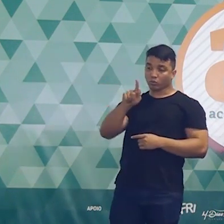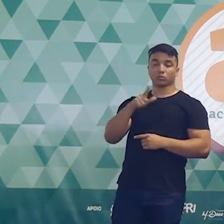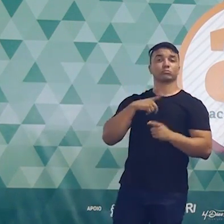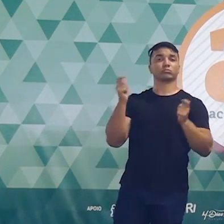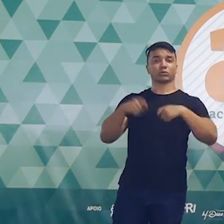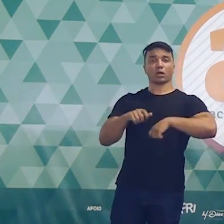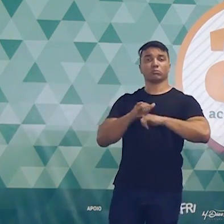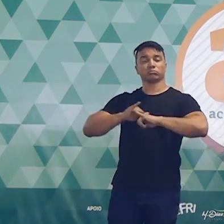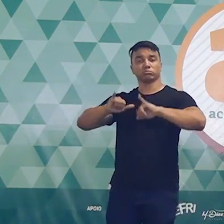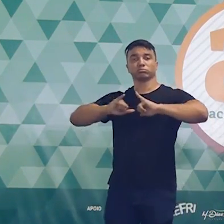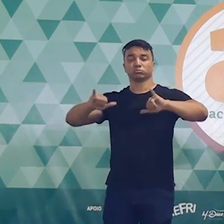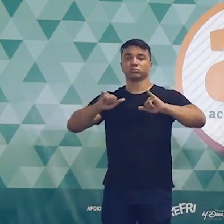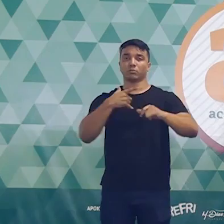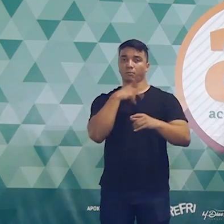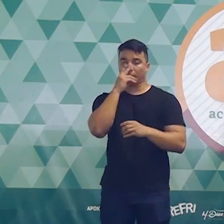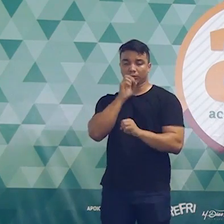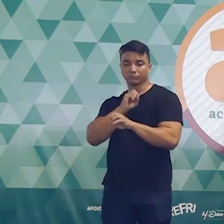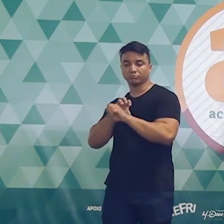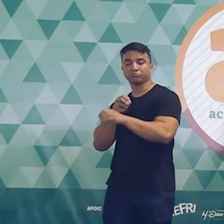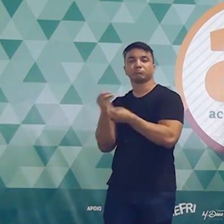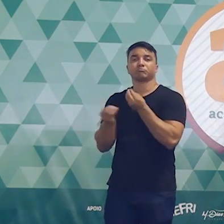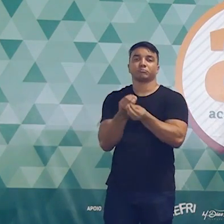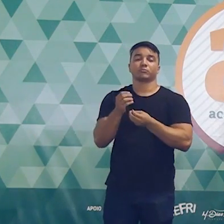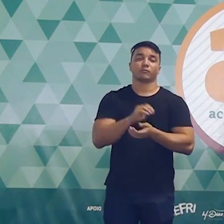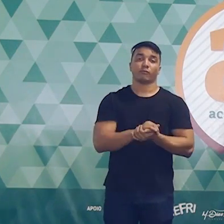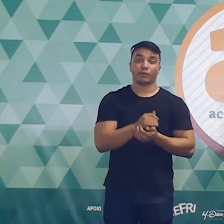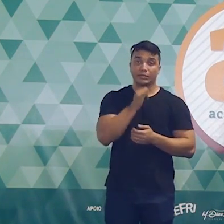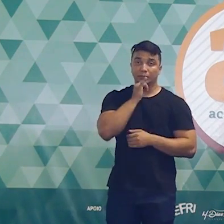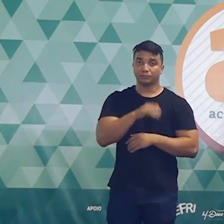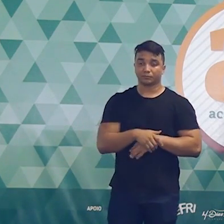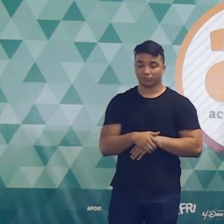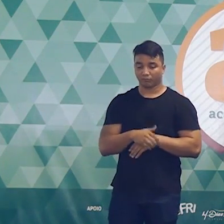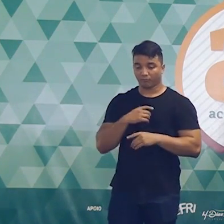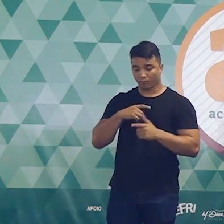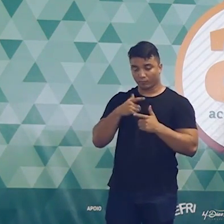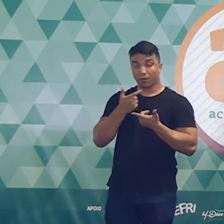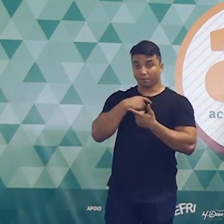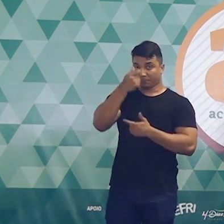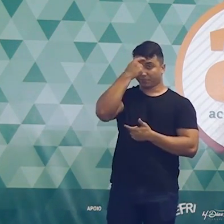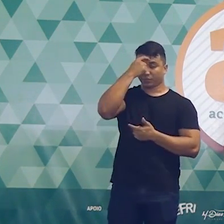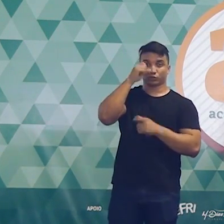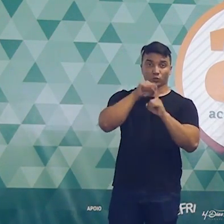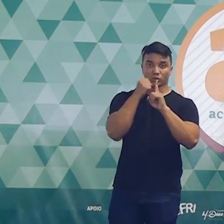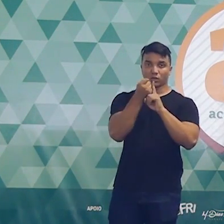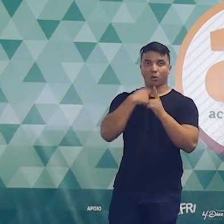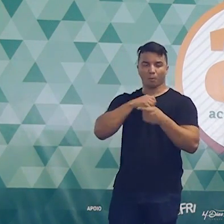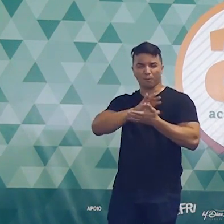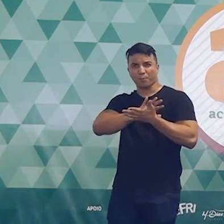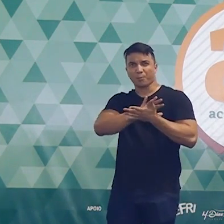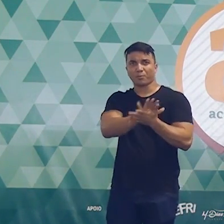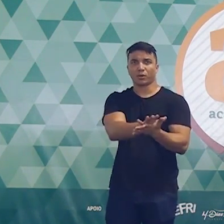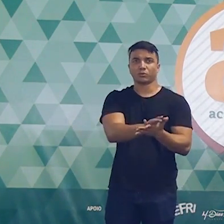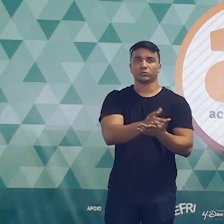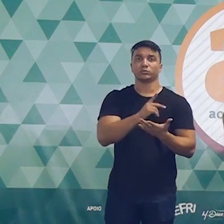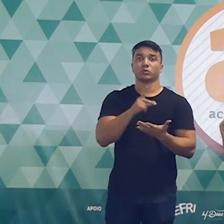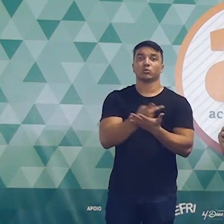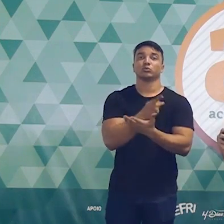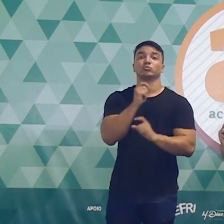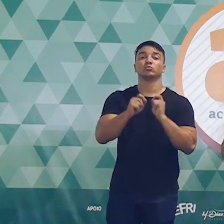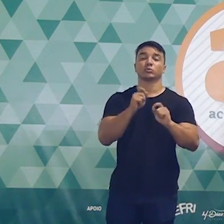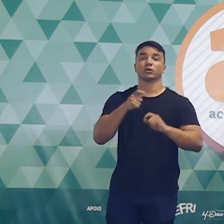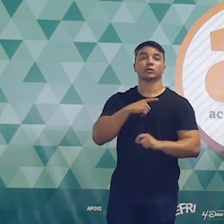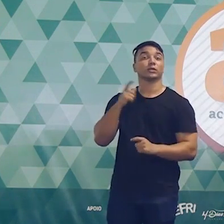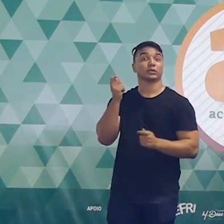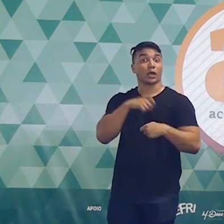podem também participar desse processo de formação. Então, se eu tenho uma mentalidade social preconceituosa, eu posso atribuir em